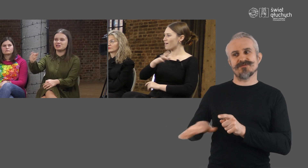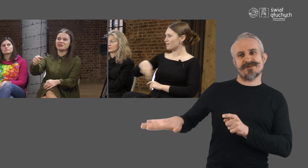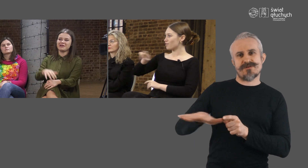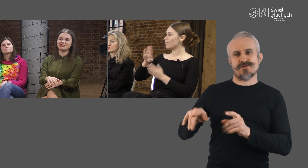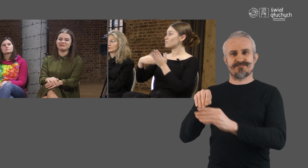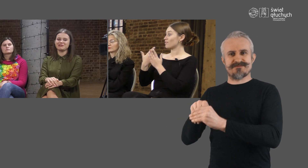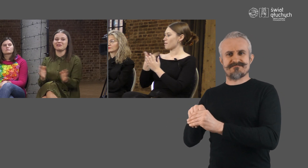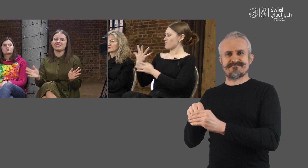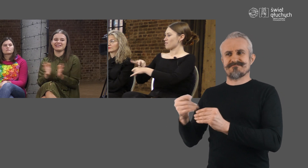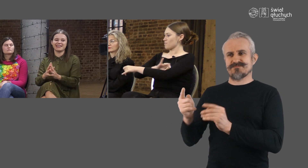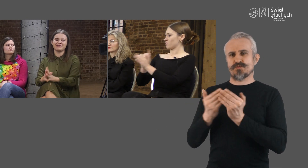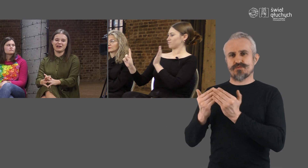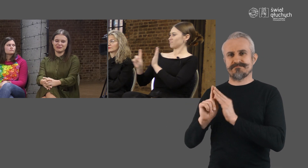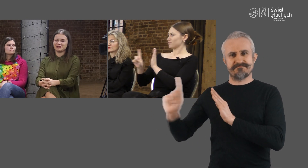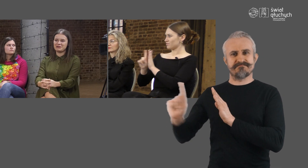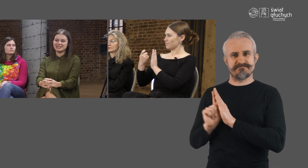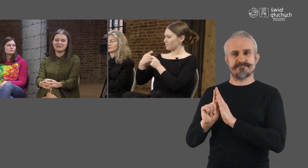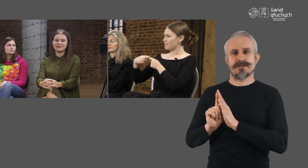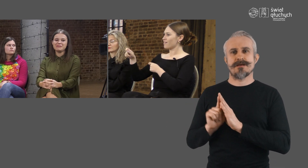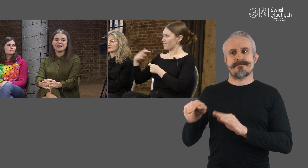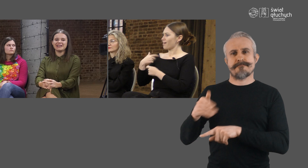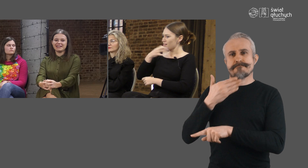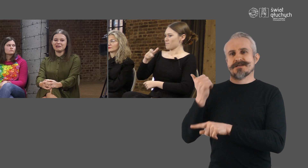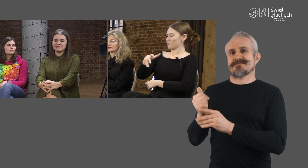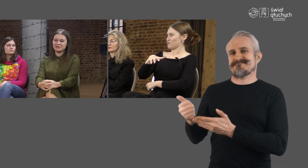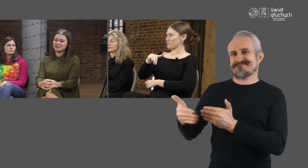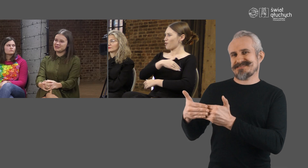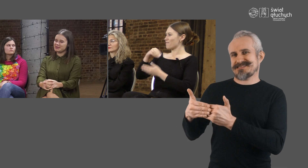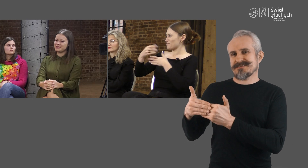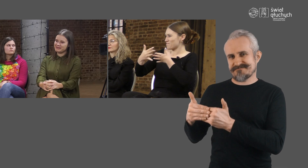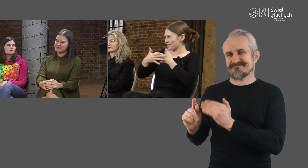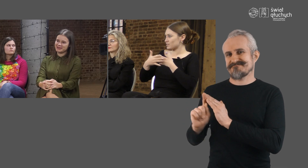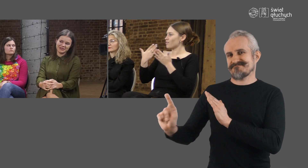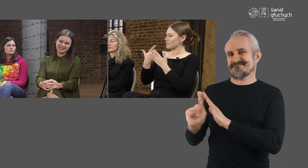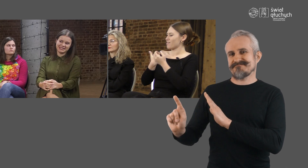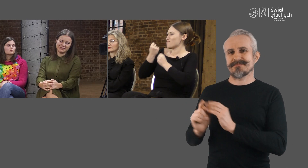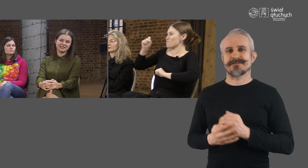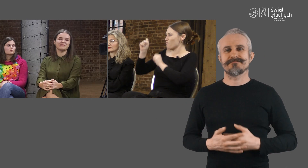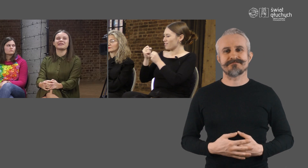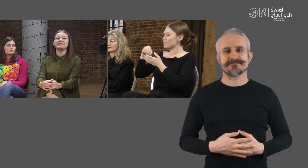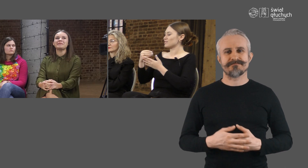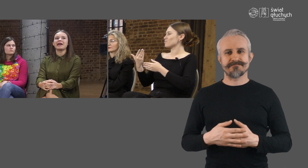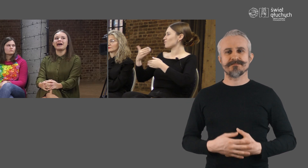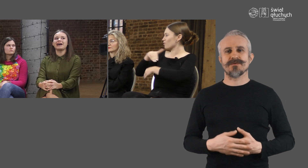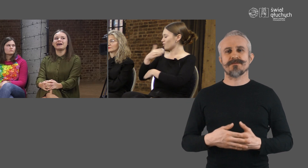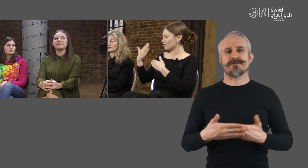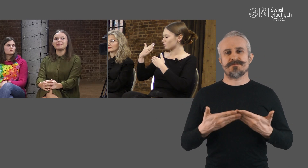dojeżdżać 5 kilometrów, to jednak wolałam tą szkołę masową. Dlatego ten bunt się u mnie pojawił pod koniec klasy